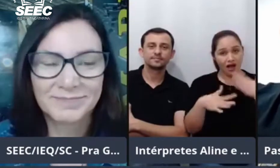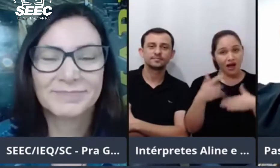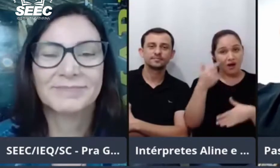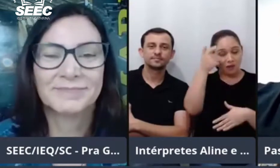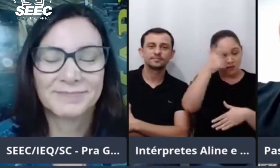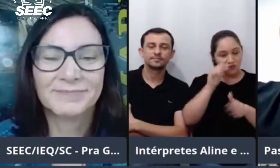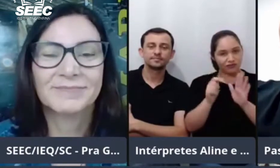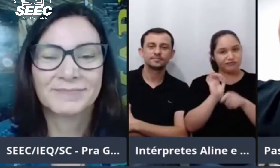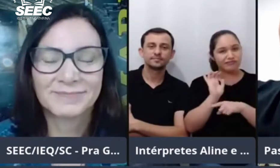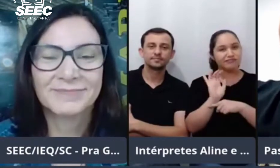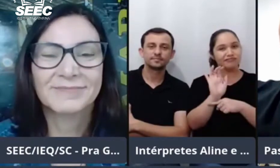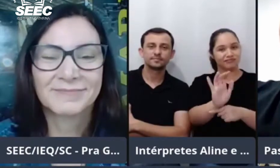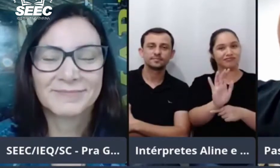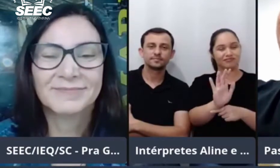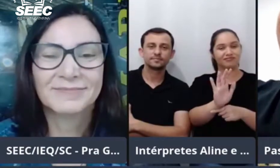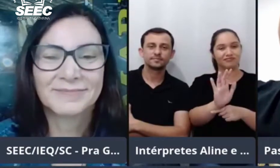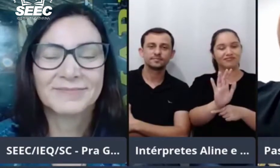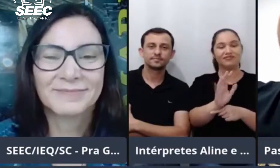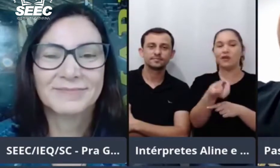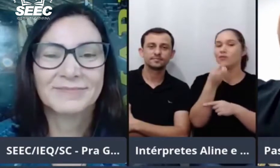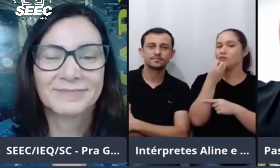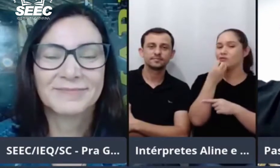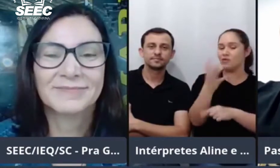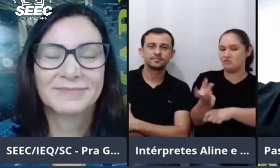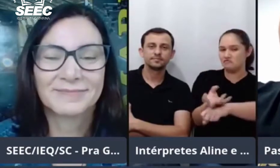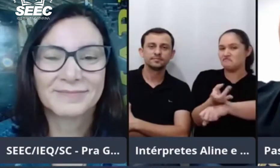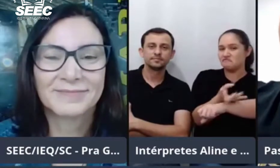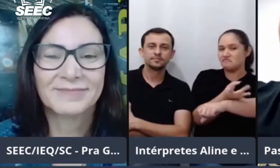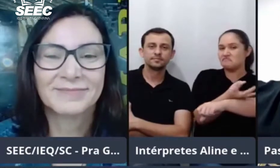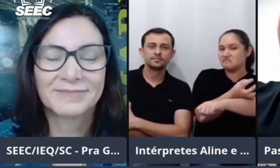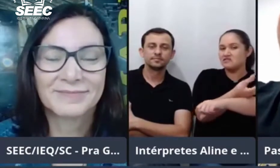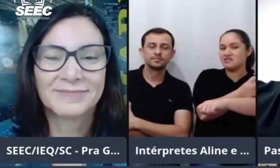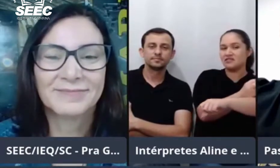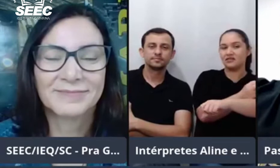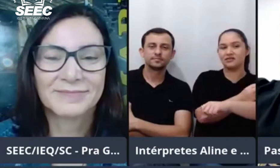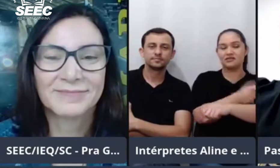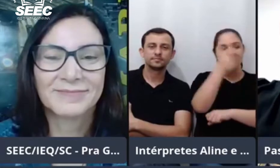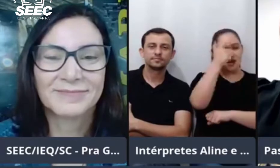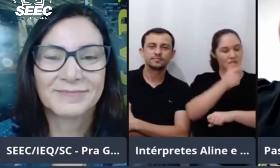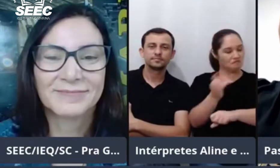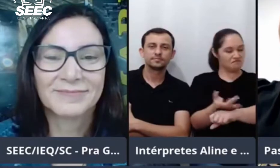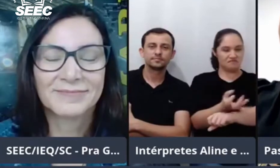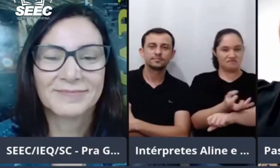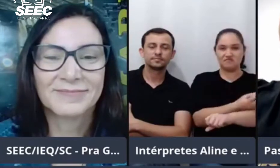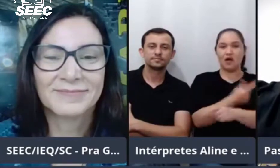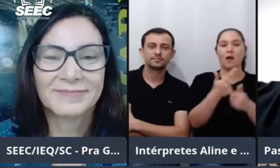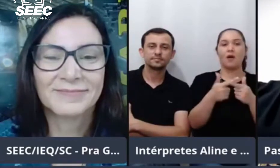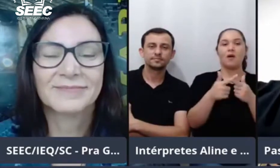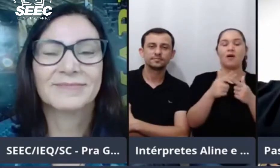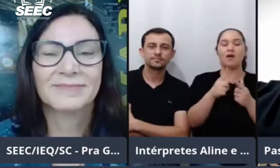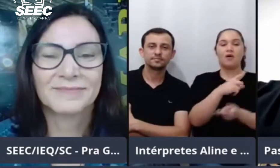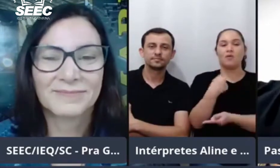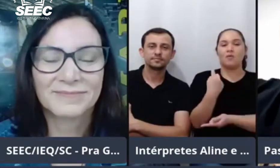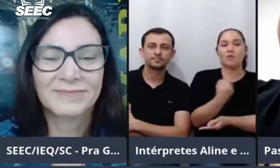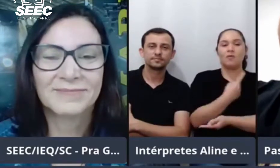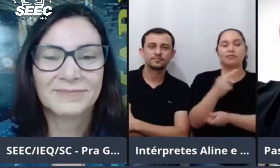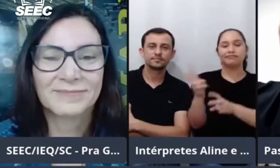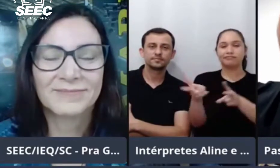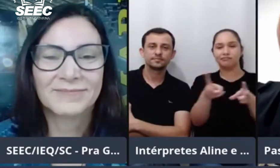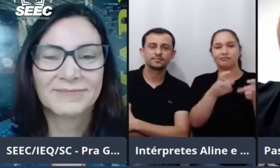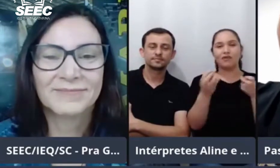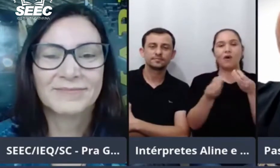aqui nos emociona de tal maneira, pelo menos a mim, né, nos deixa, cada um de nós nos deixa